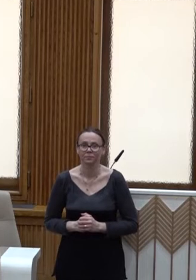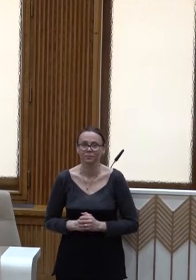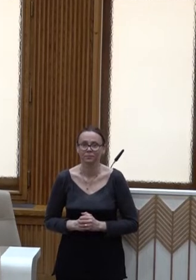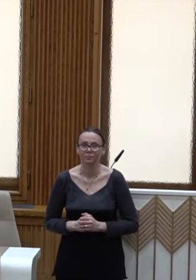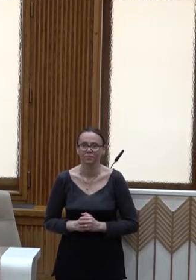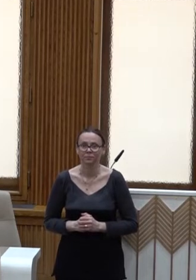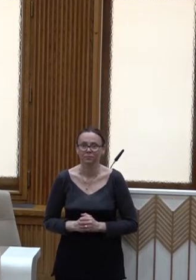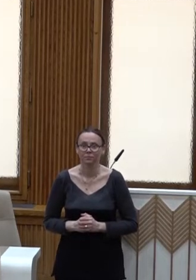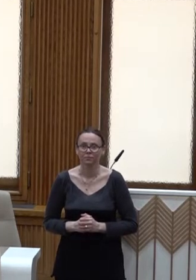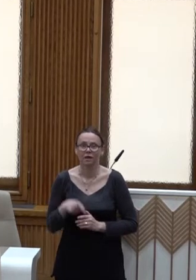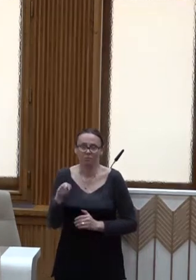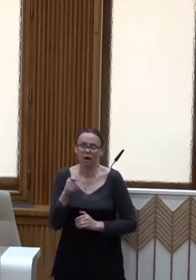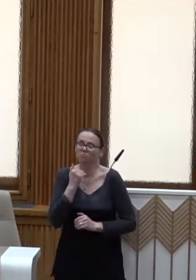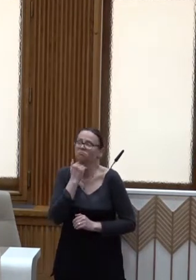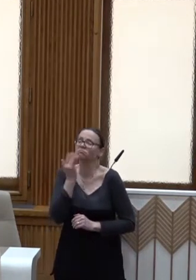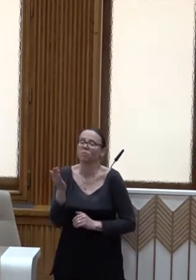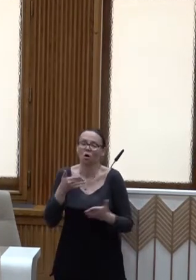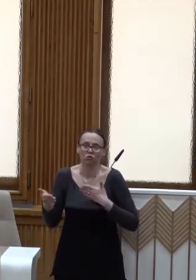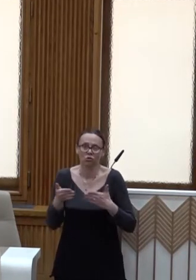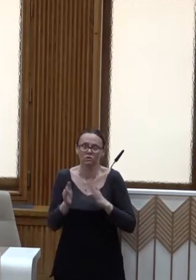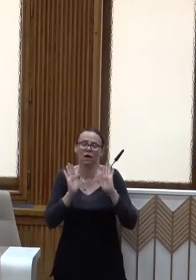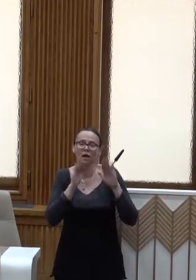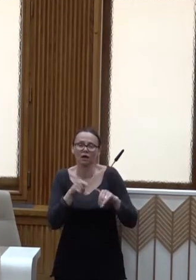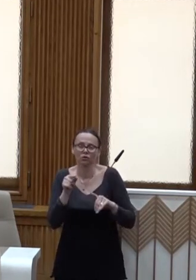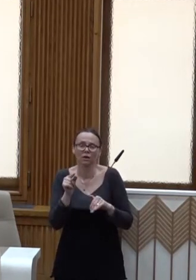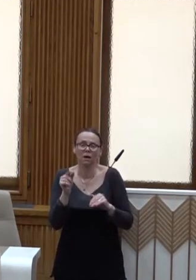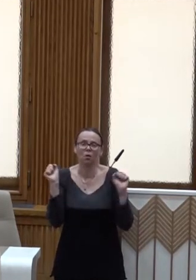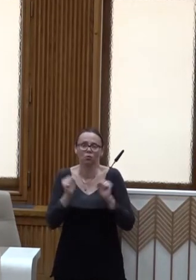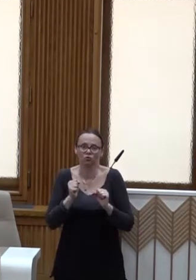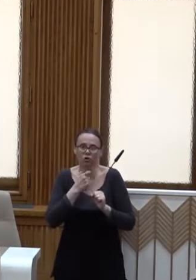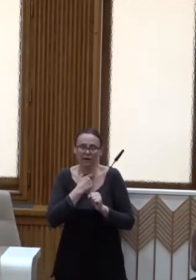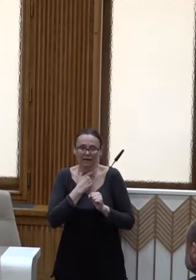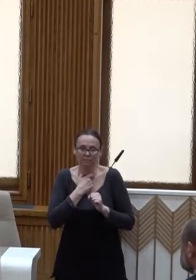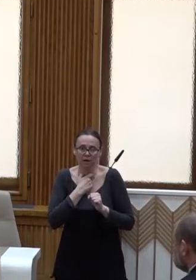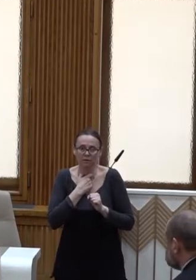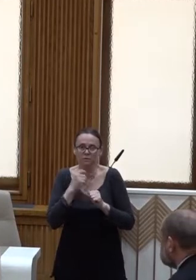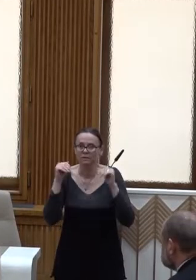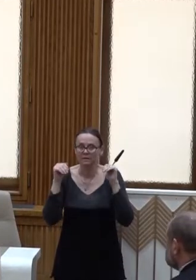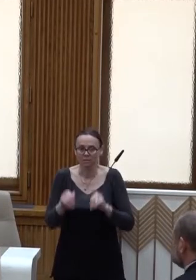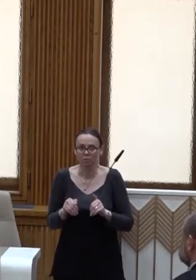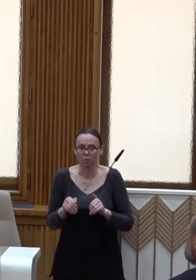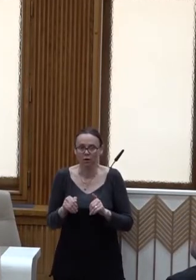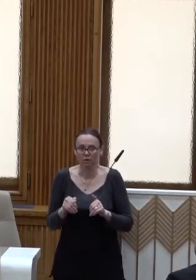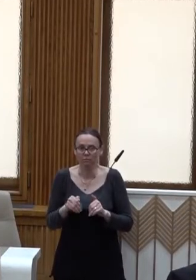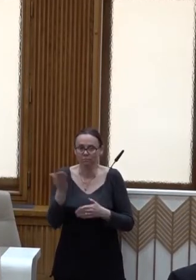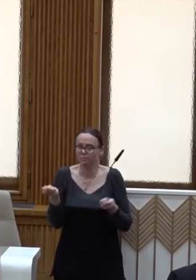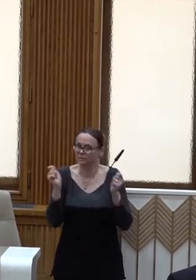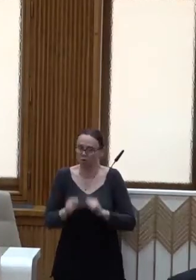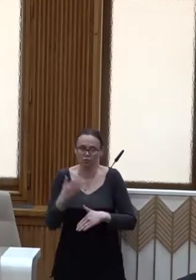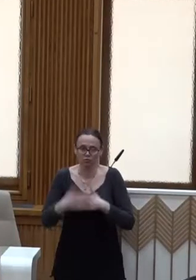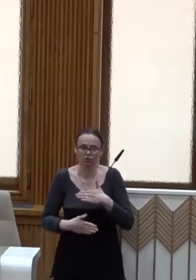Tako da ta nonšalantni odnos do tega, češ sej to je malo hujša gripa, se mora pač končati,